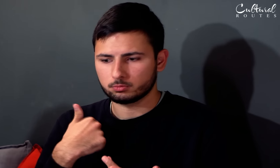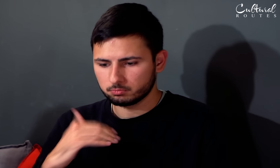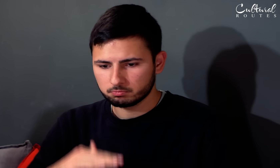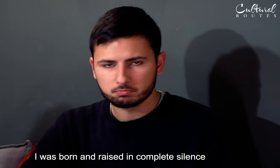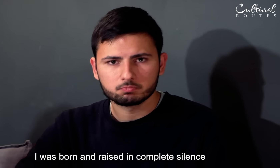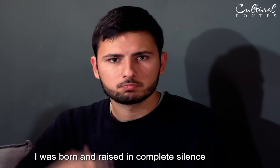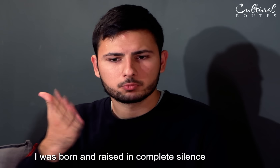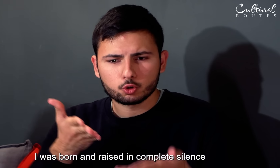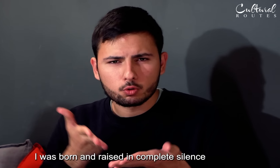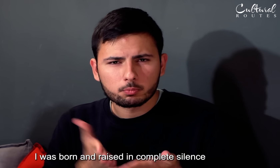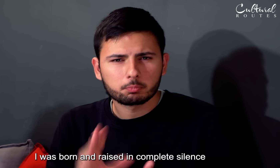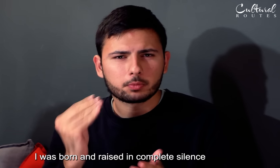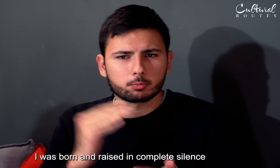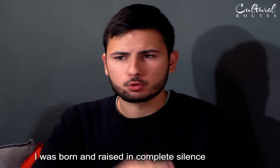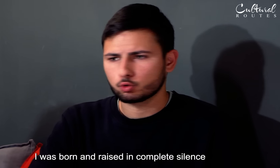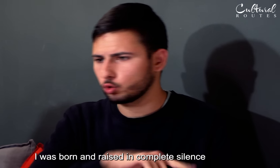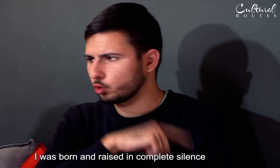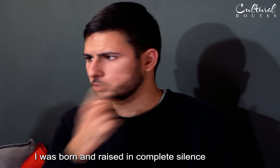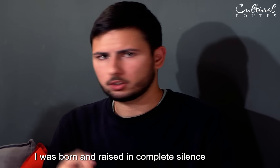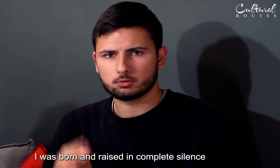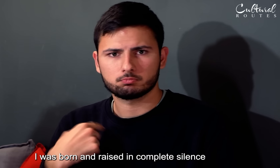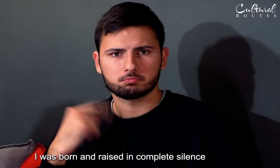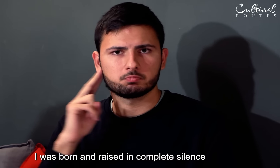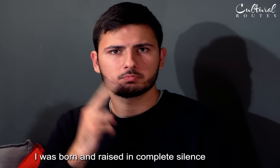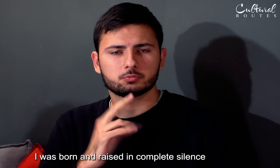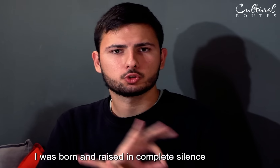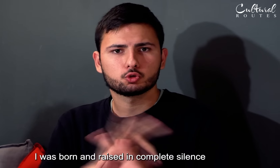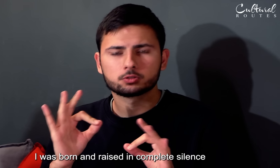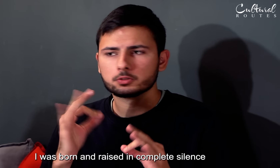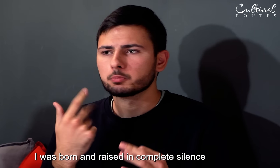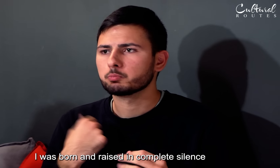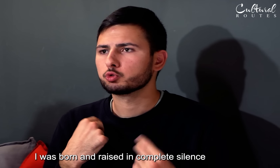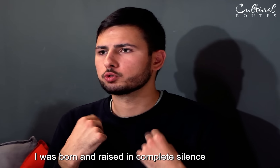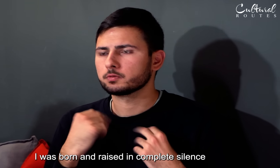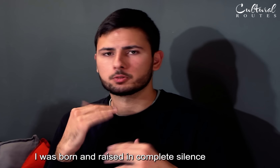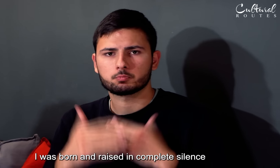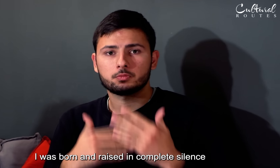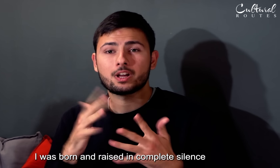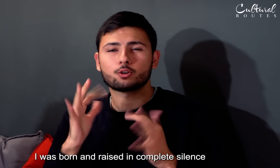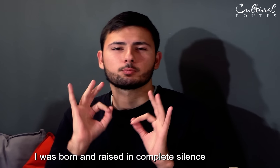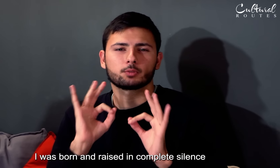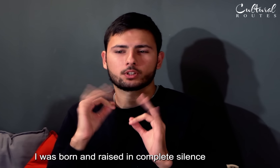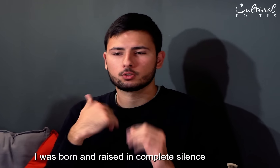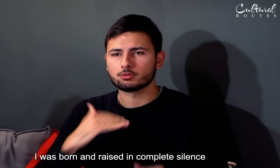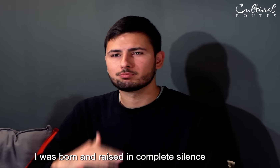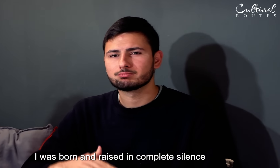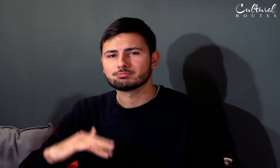Например, аз съм израснал, роден съм и съм израснал в абсолютна